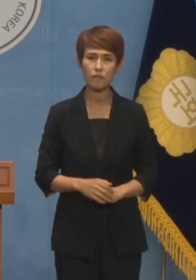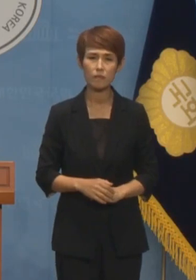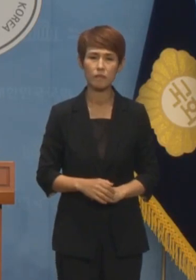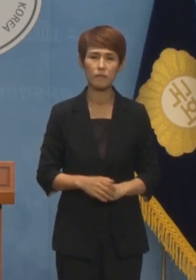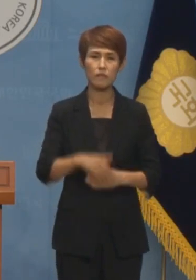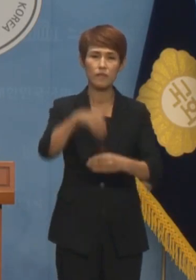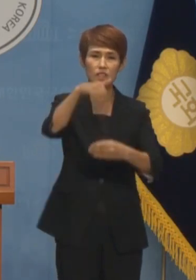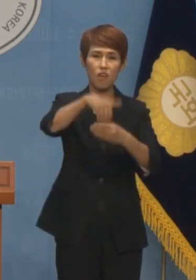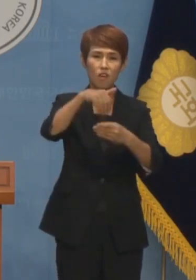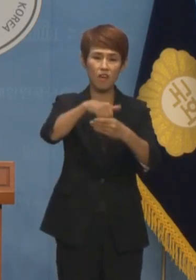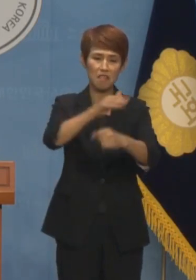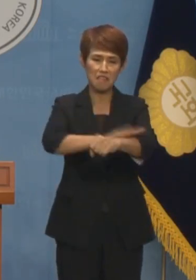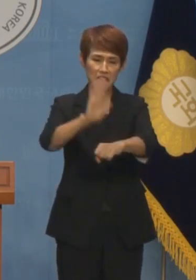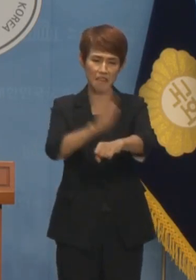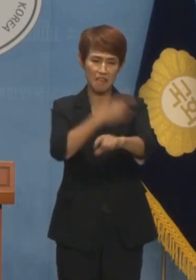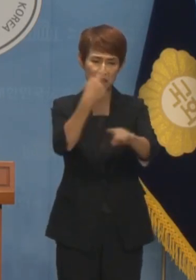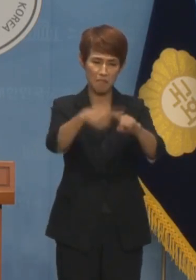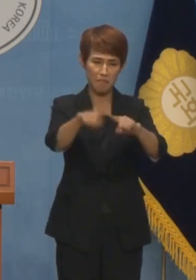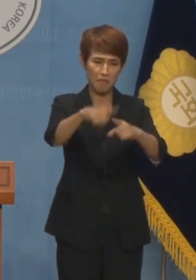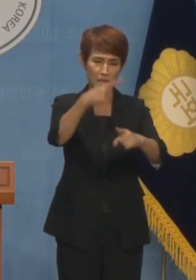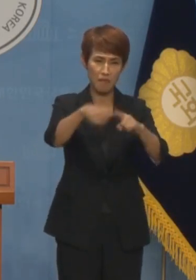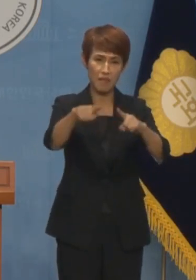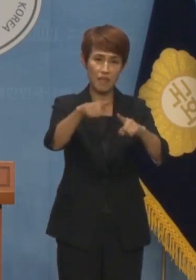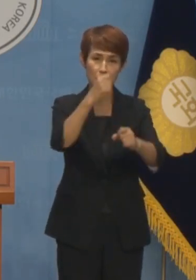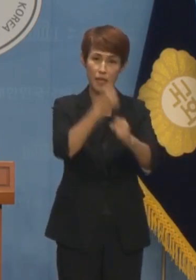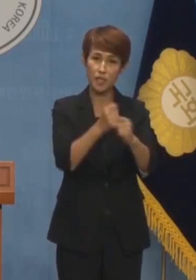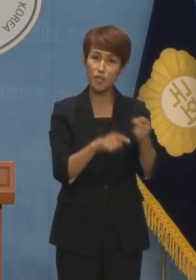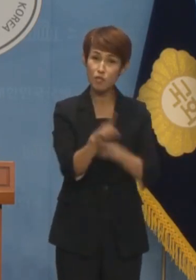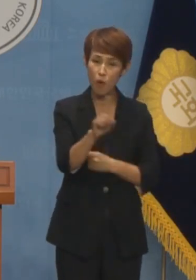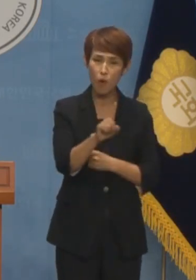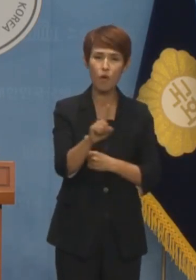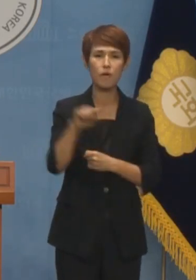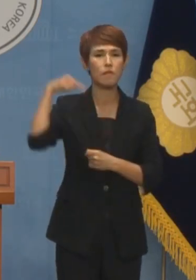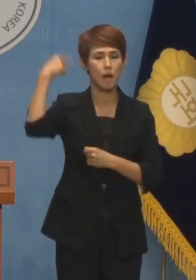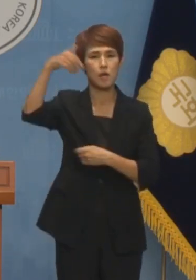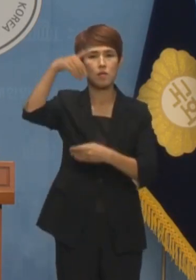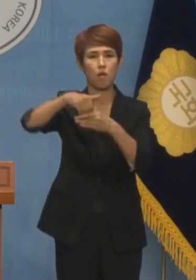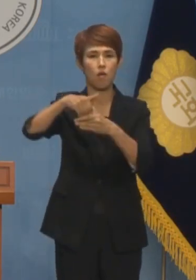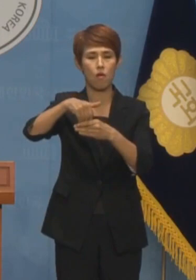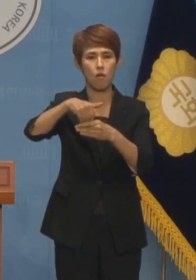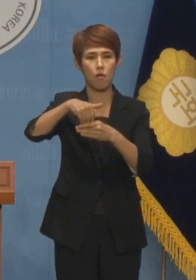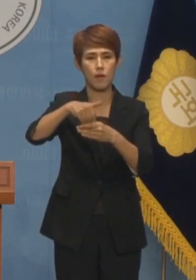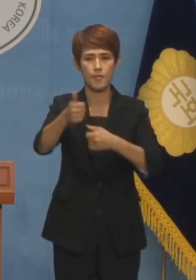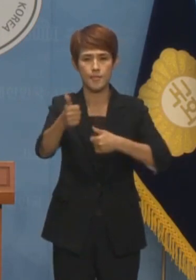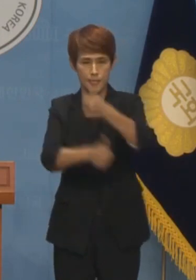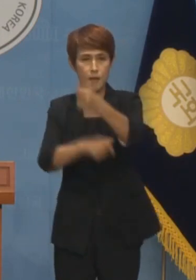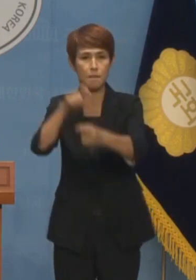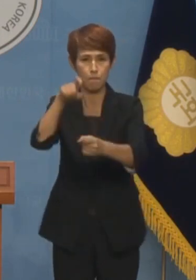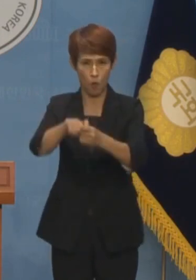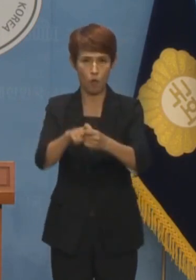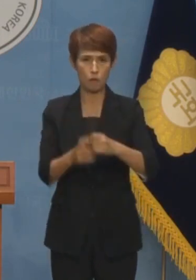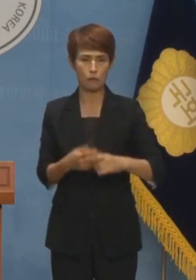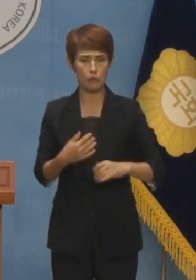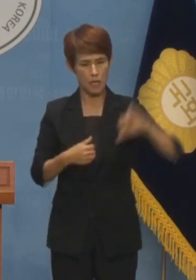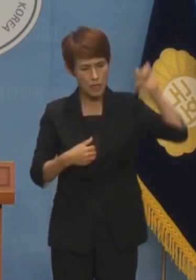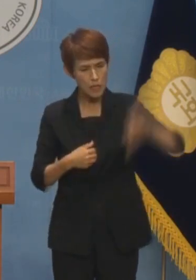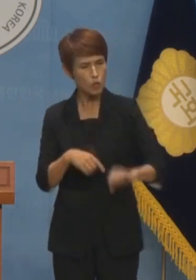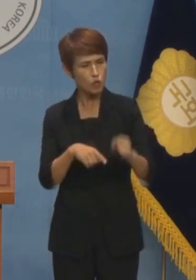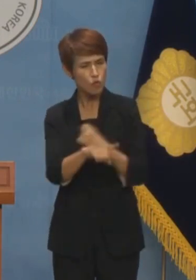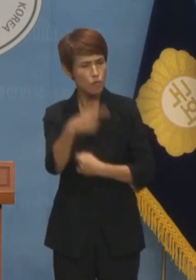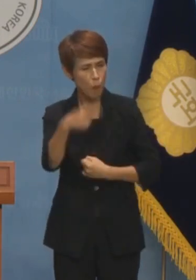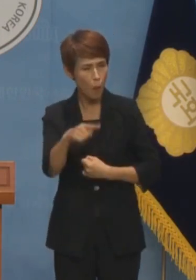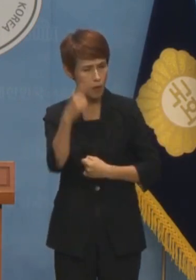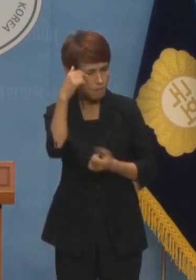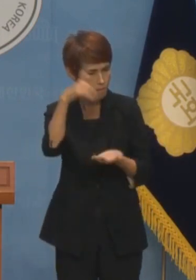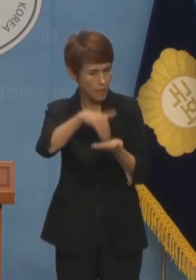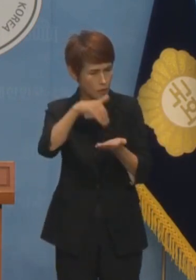선거 백서를 만드는 이유는 다음 선거를 승리하기 위해 참패에 대한 철저한 분석과